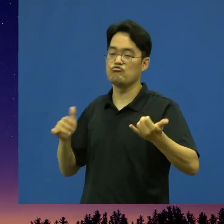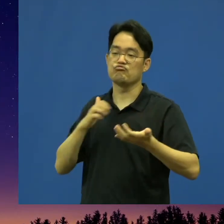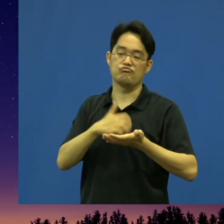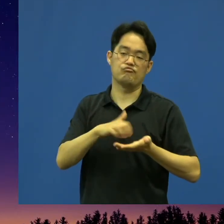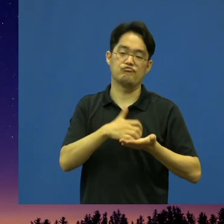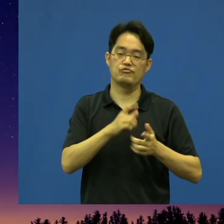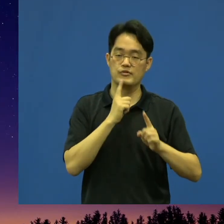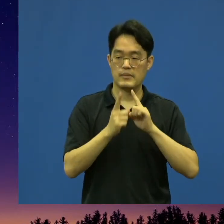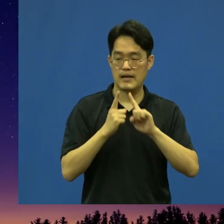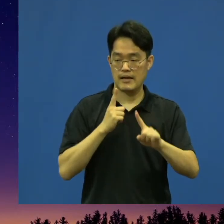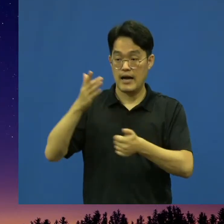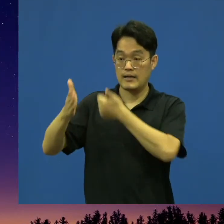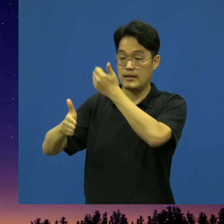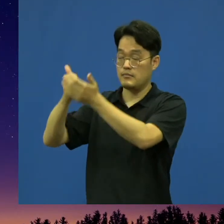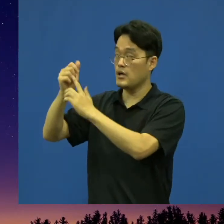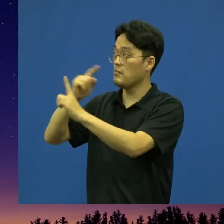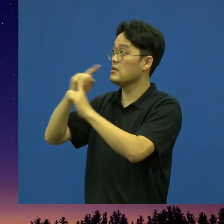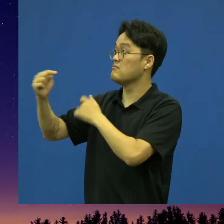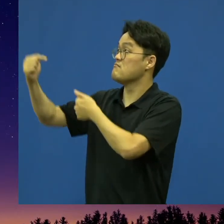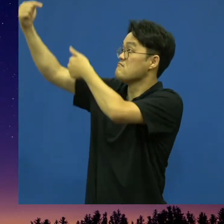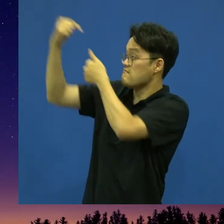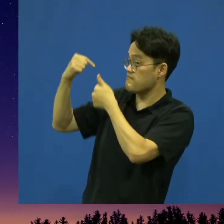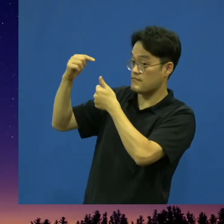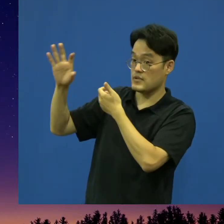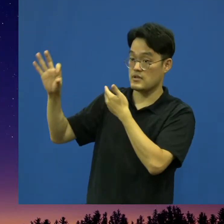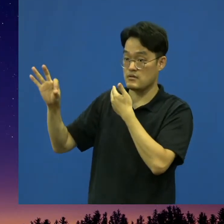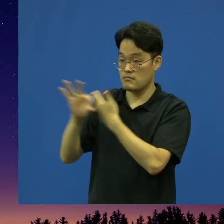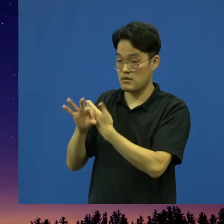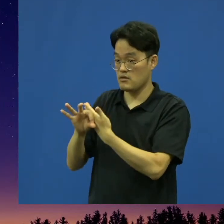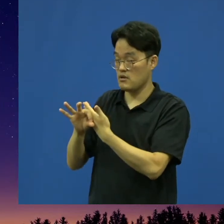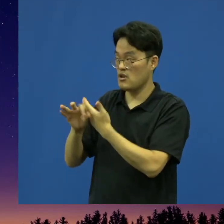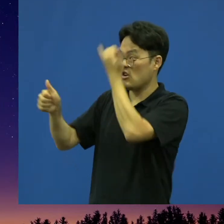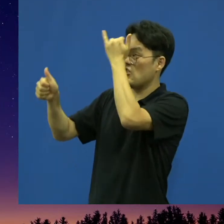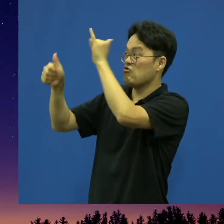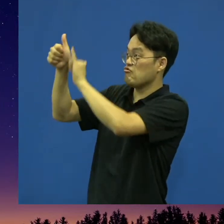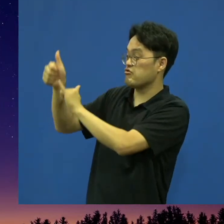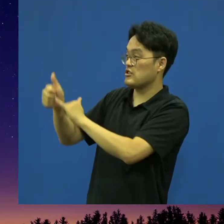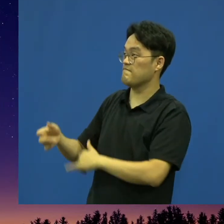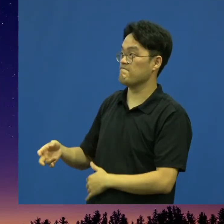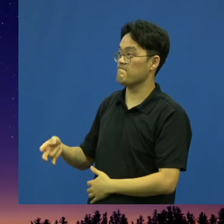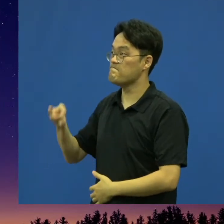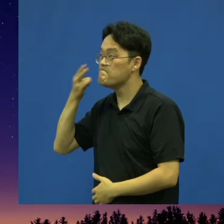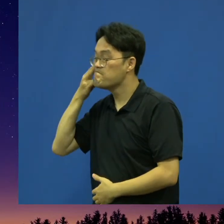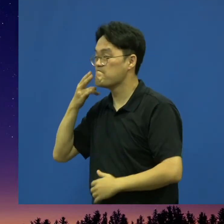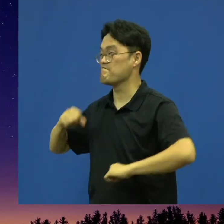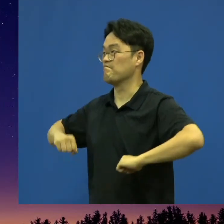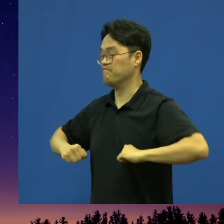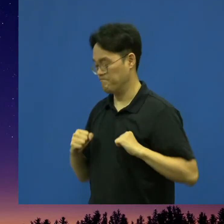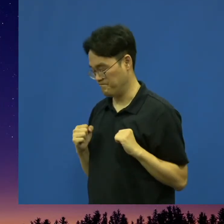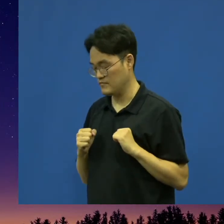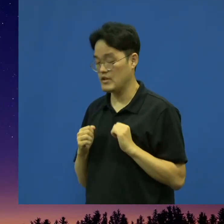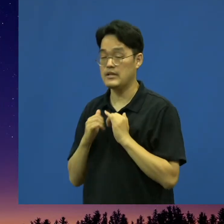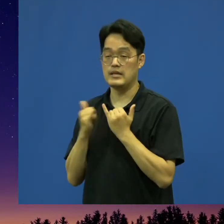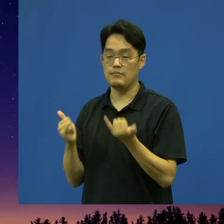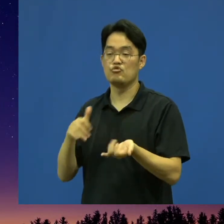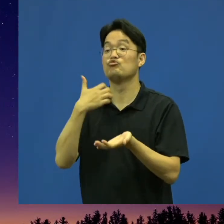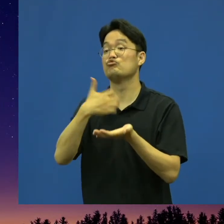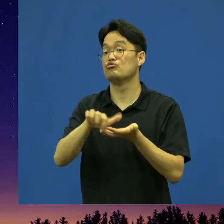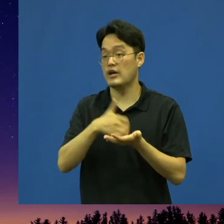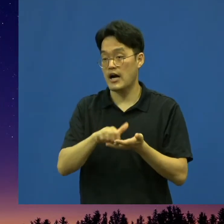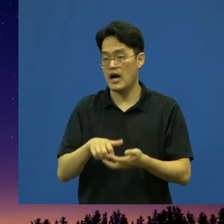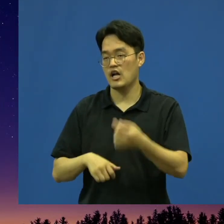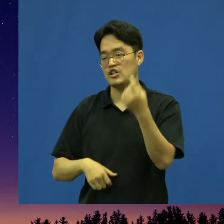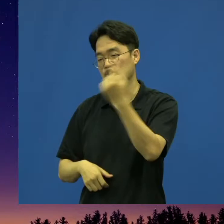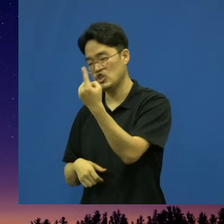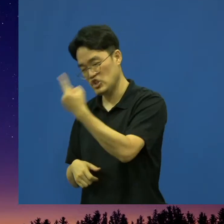하나님의 말씀 한마디만 떨어지면 받들어 충성스럽게 섬길 자들이 천천히요